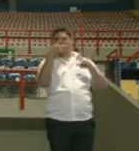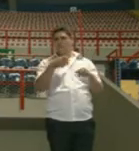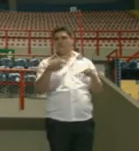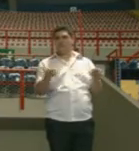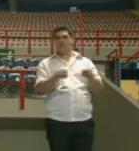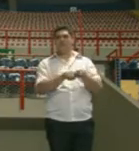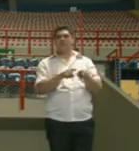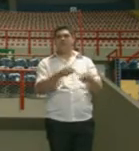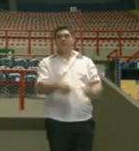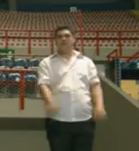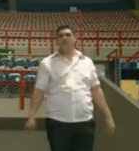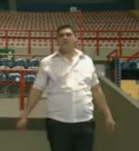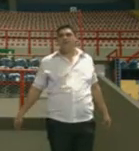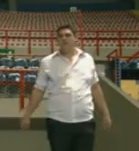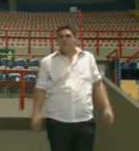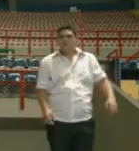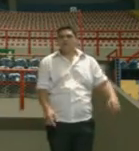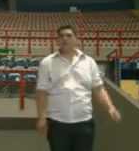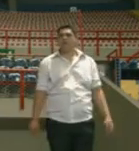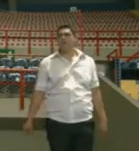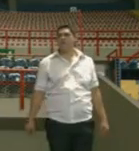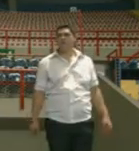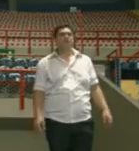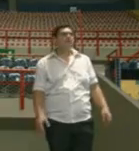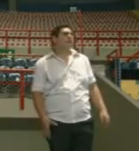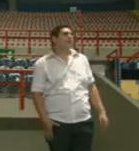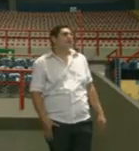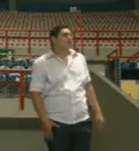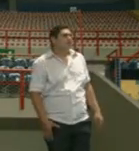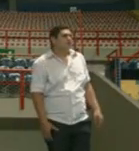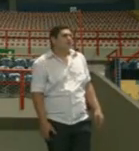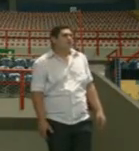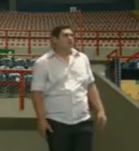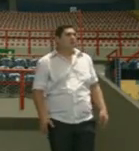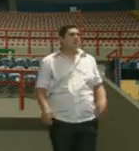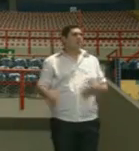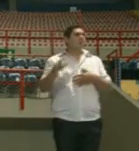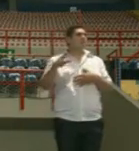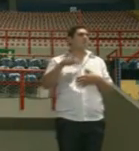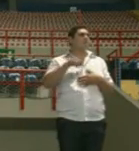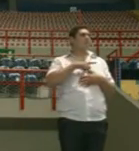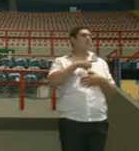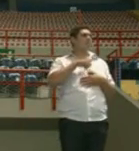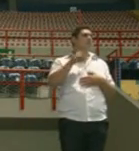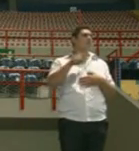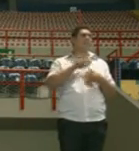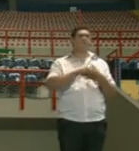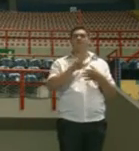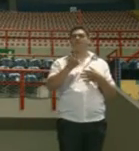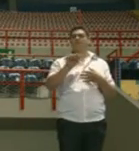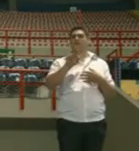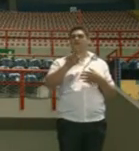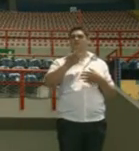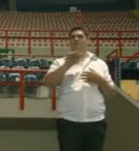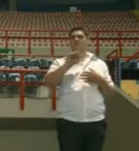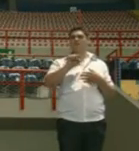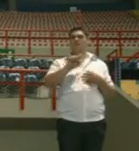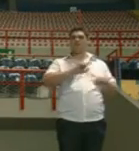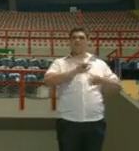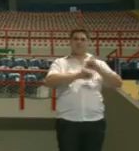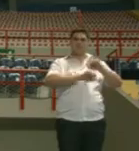governo. Senhores, o Vargas está governando através de uma